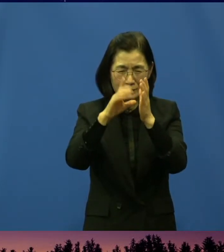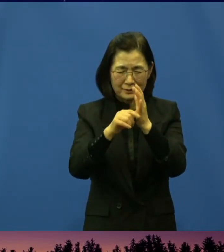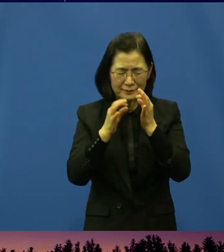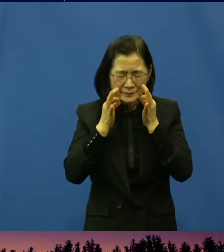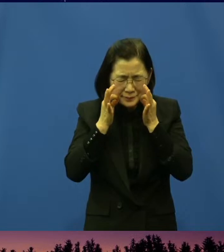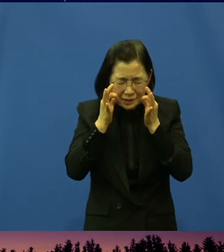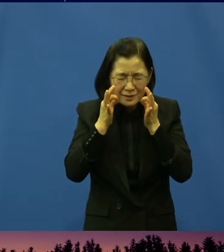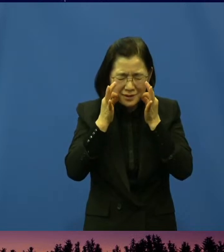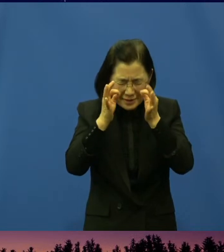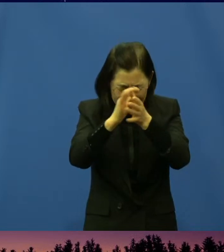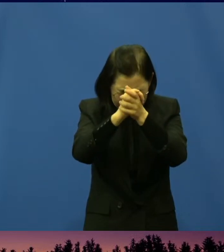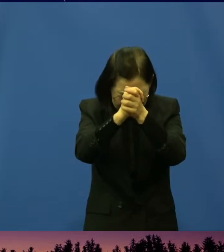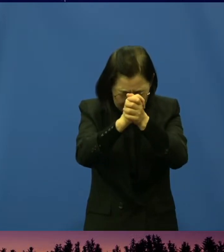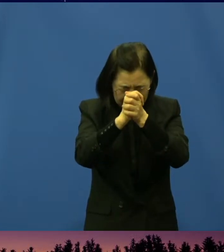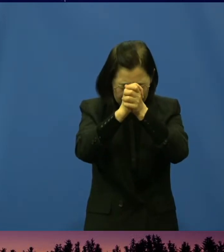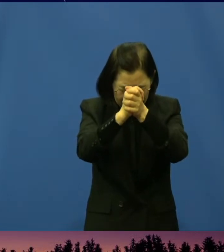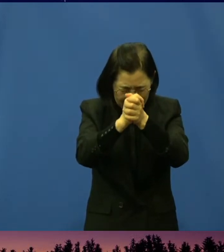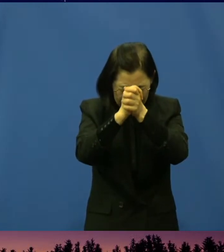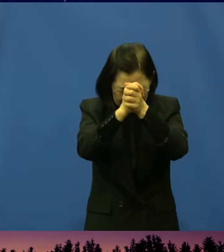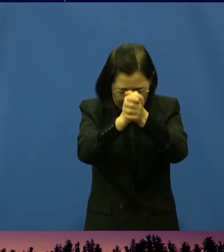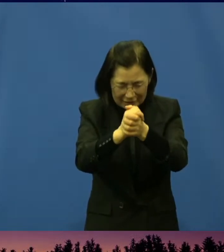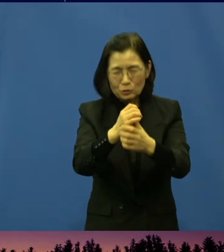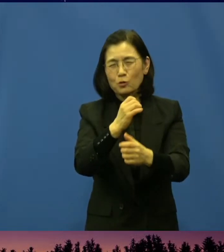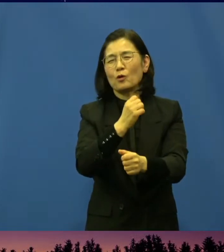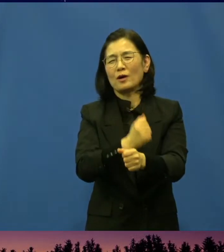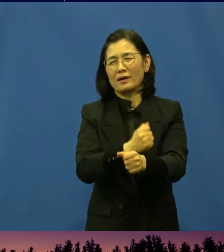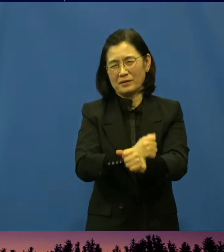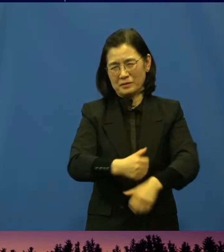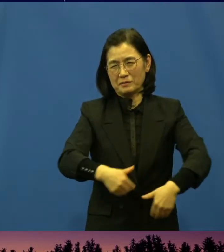드리고, 에이 뭐 오늘만 날이냐,